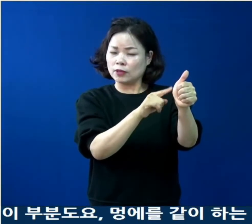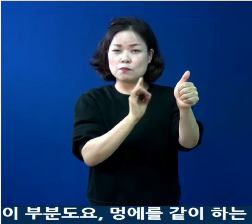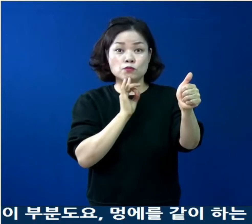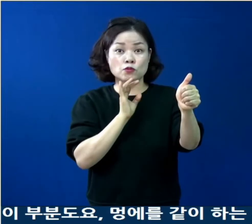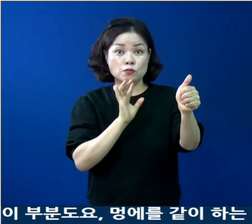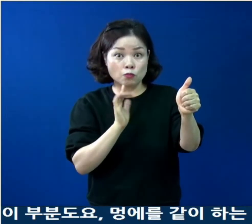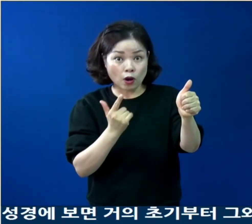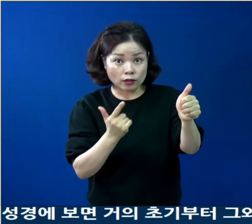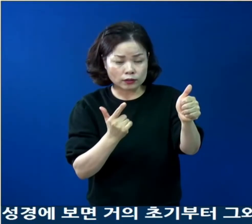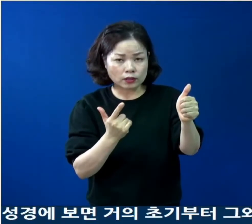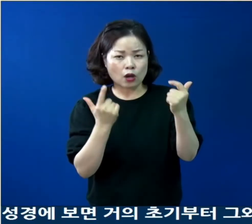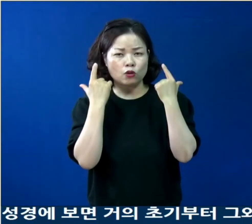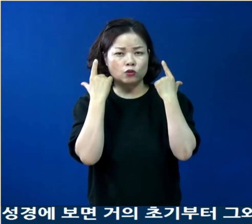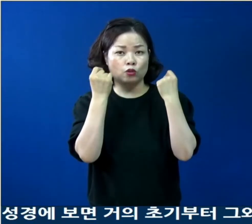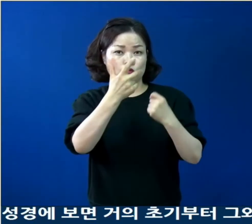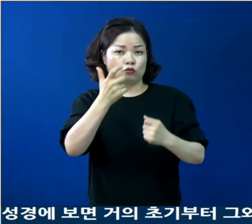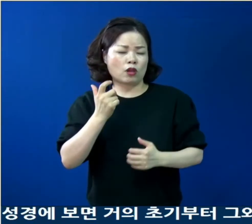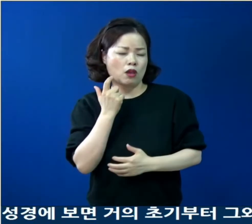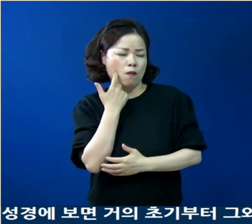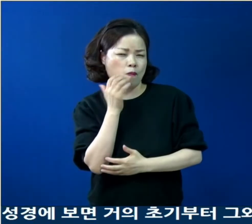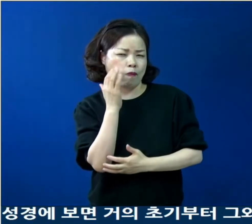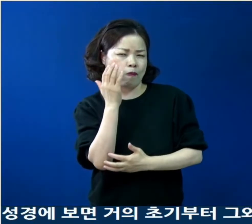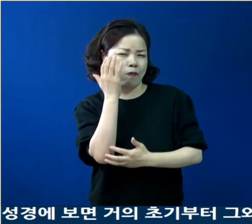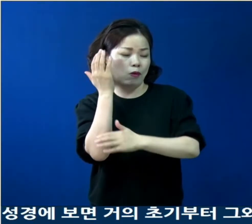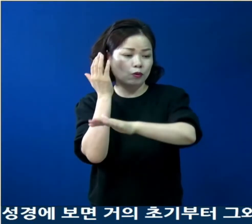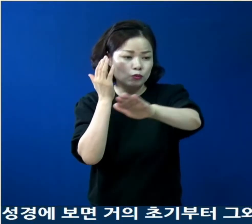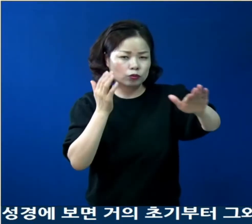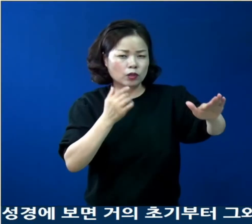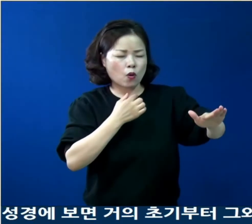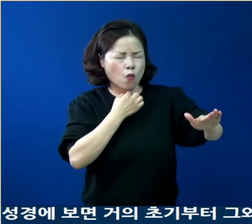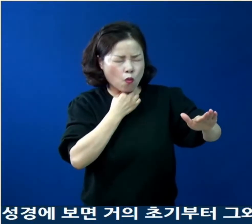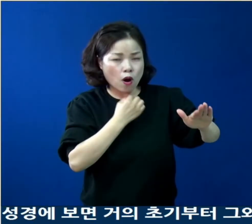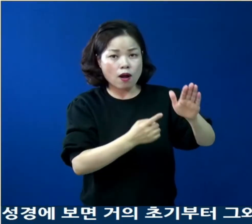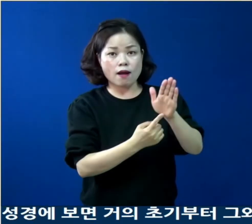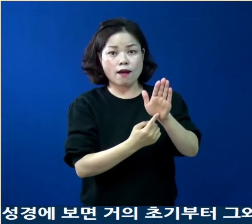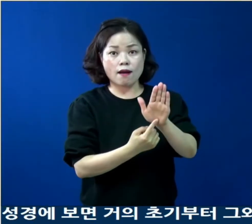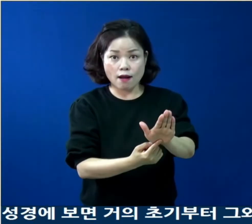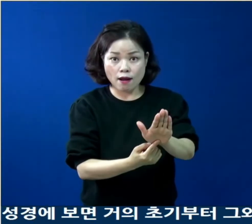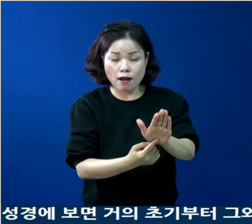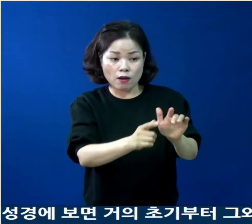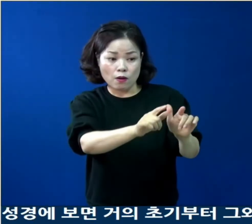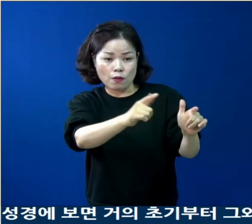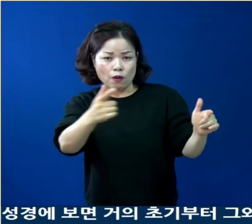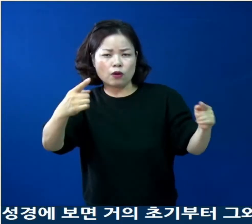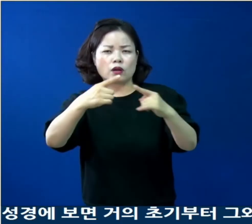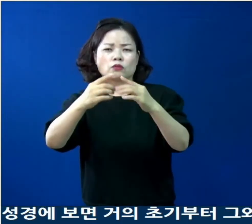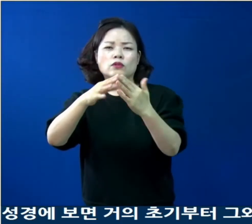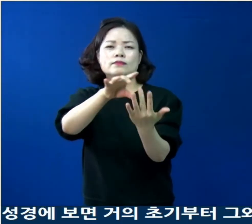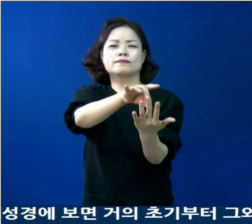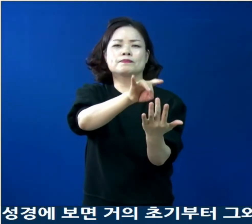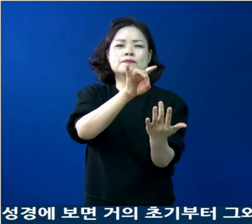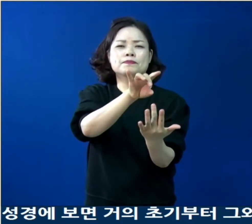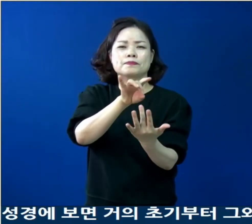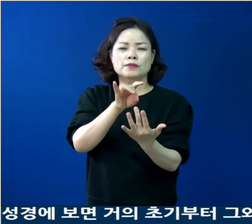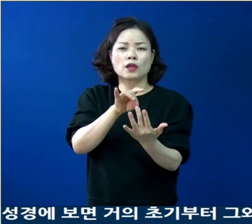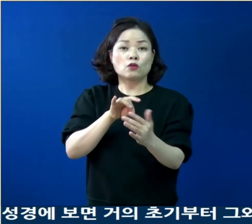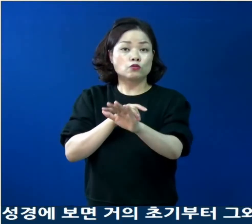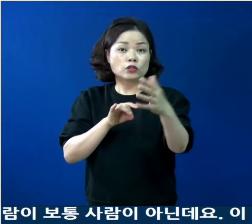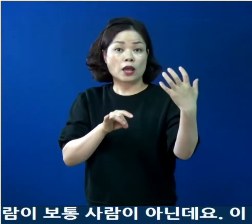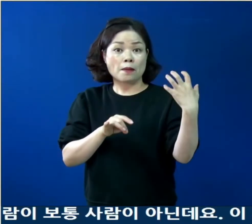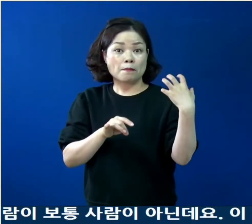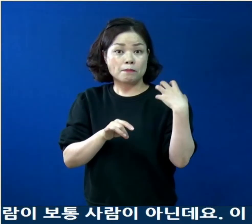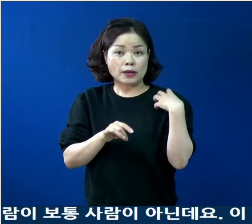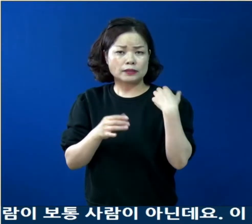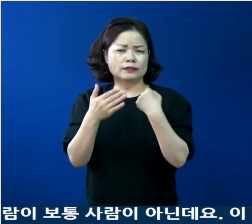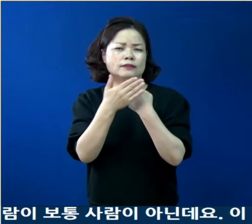아니라 그는 동일한 주의 영광과 우리의 원을 나타내기 위해서 여러 교회의 택함을 받아 우리가 맡은